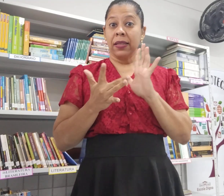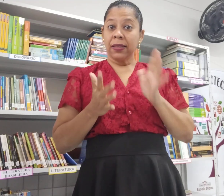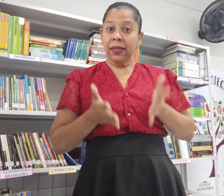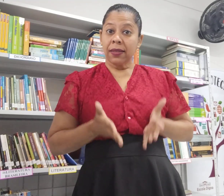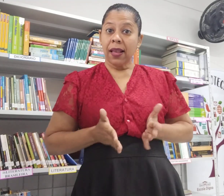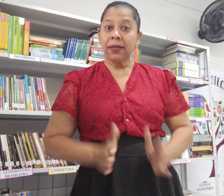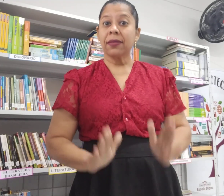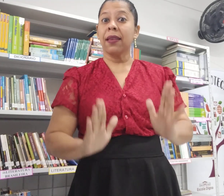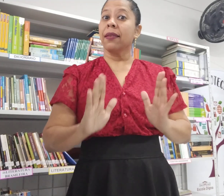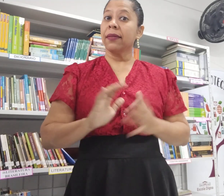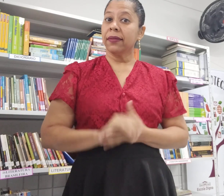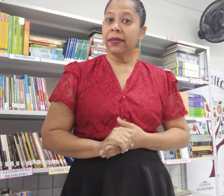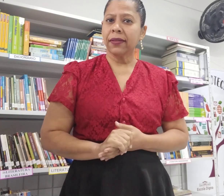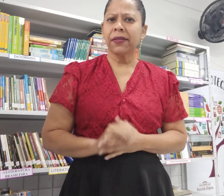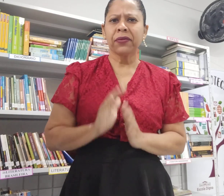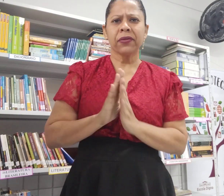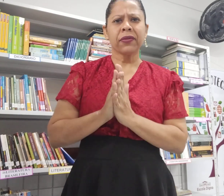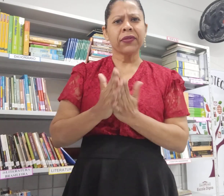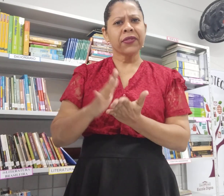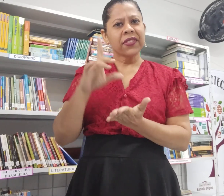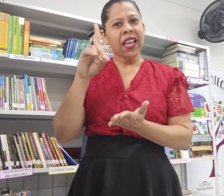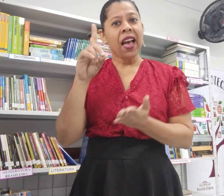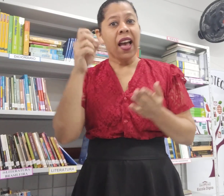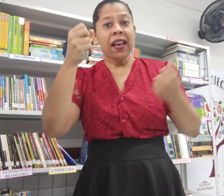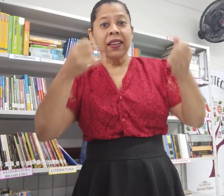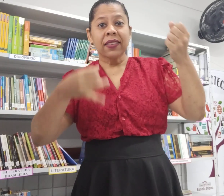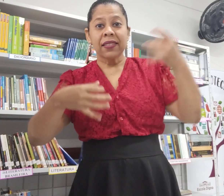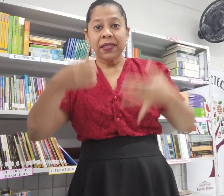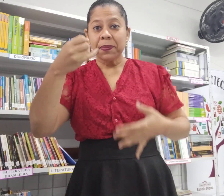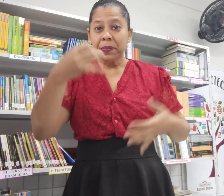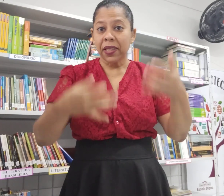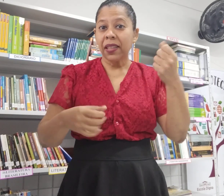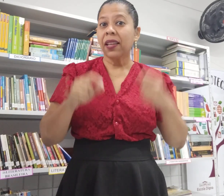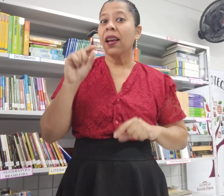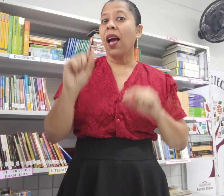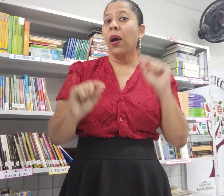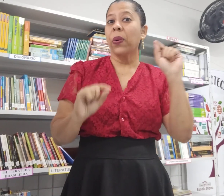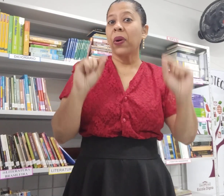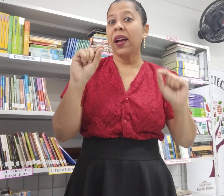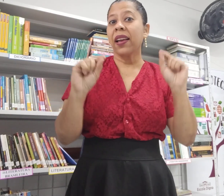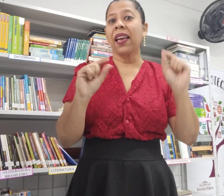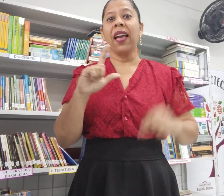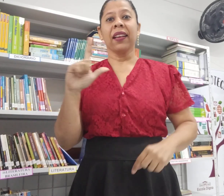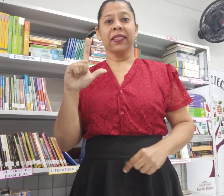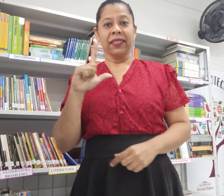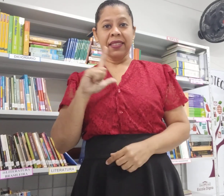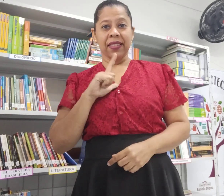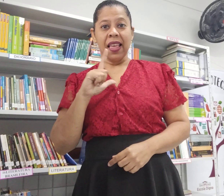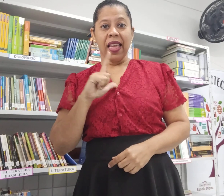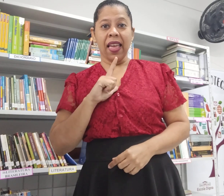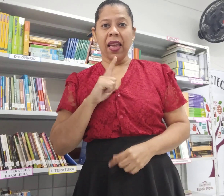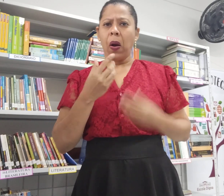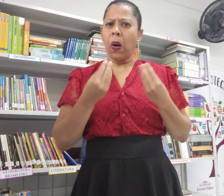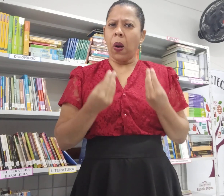a Bíblia ela fala ou trata sobre o encontro do